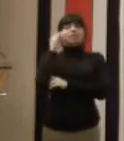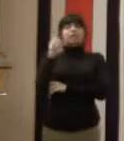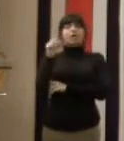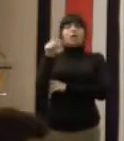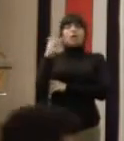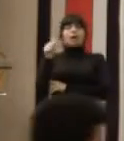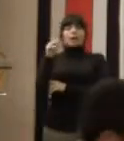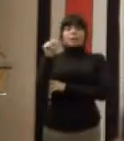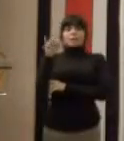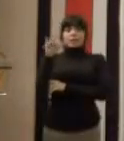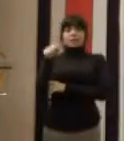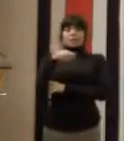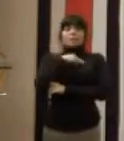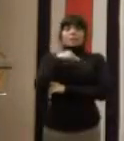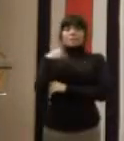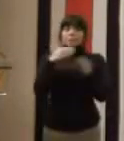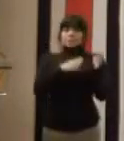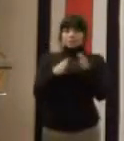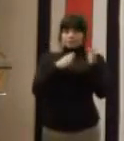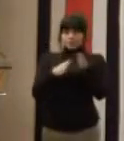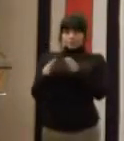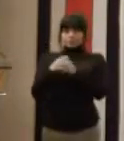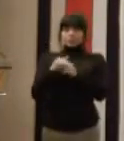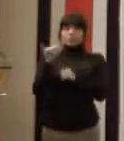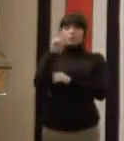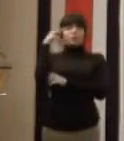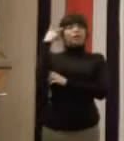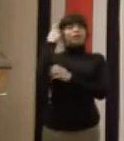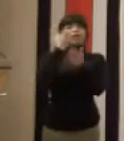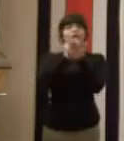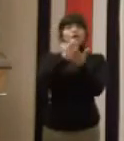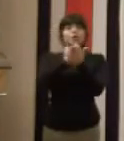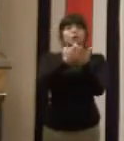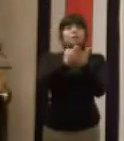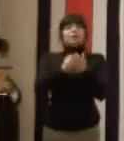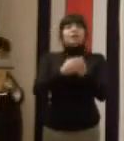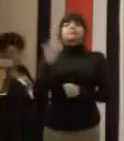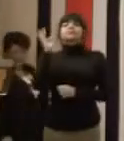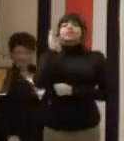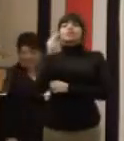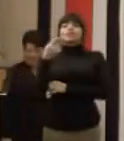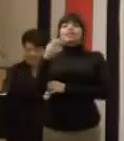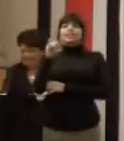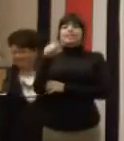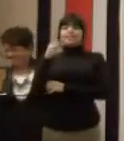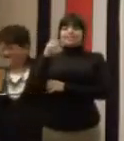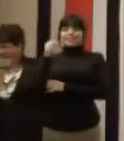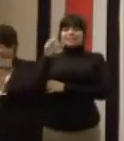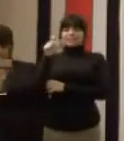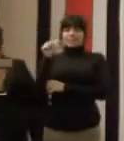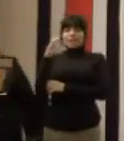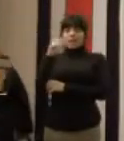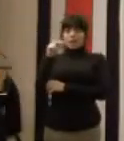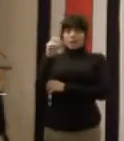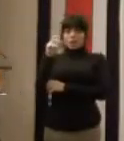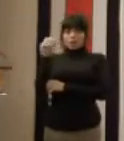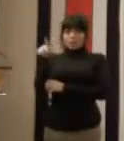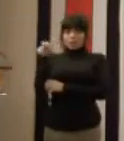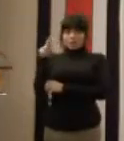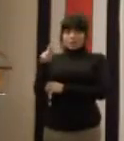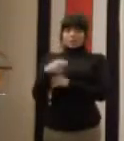Olga Marta Sánchez, ministra de Planificación y Política Económica, la señora Gisela Cooper, ministra de Ciencia y Tecnología